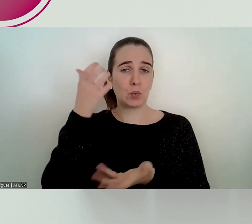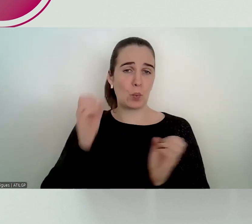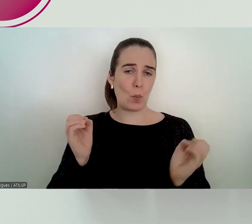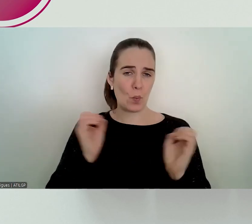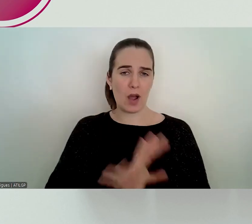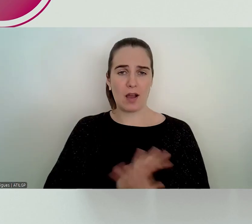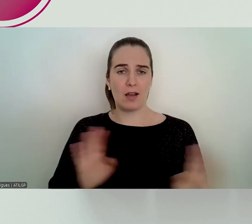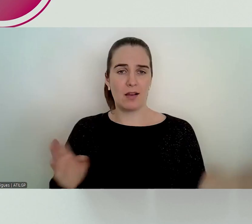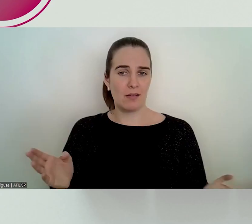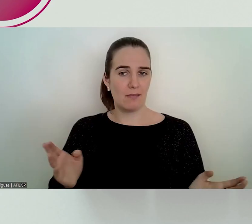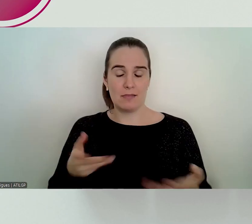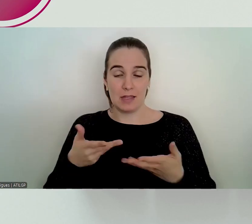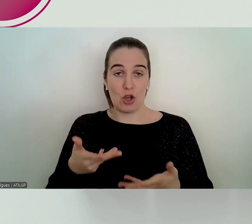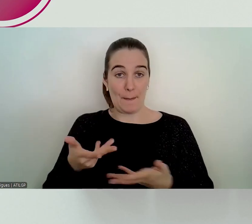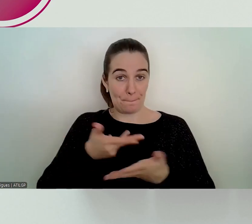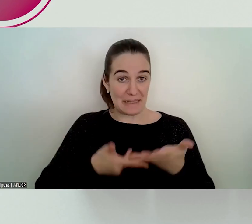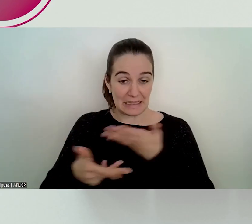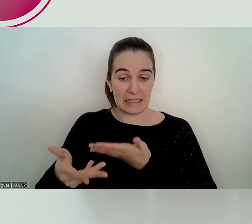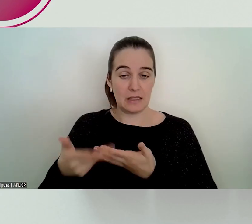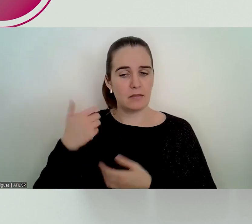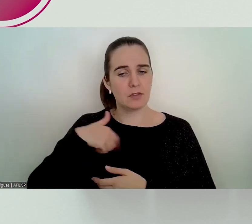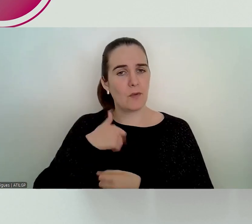uma partilha que seja feita